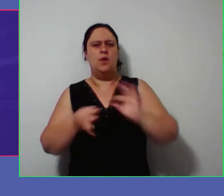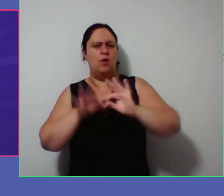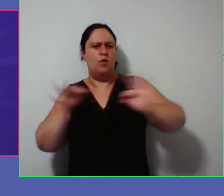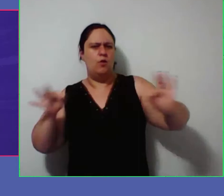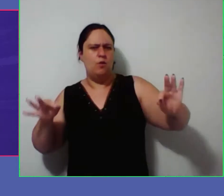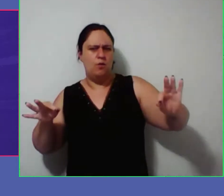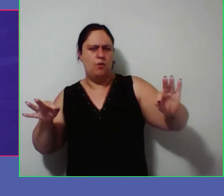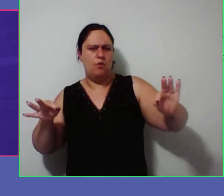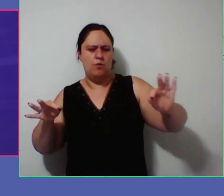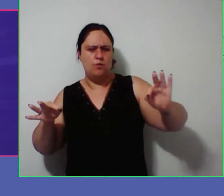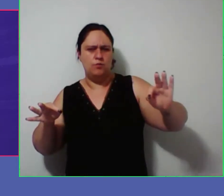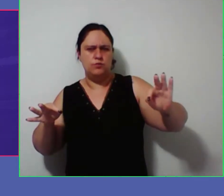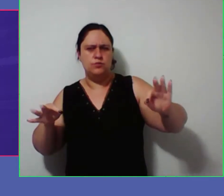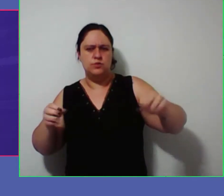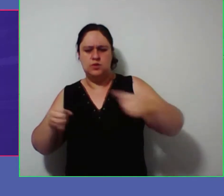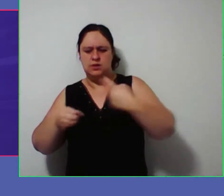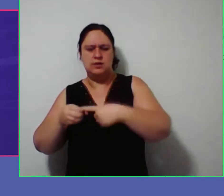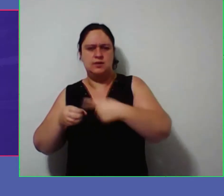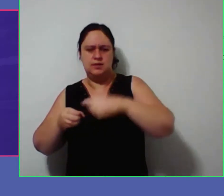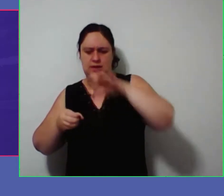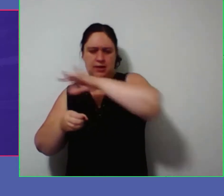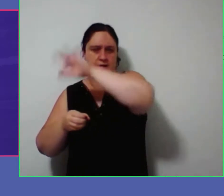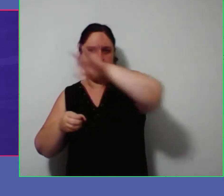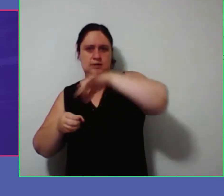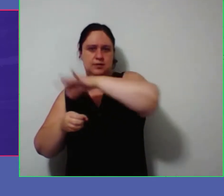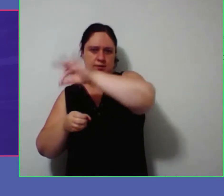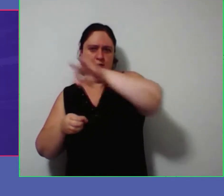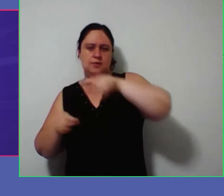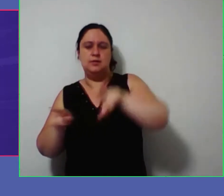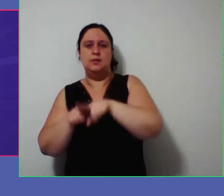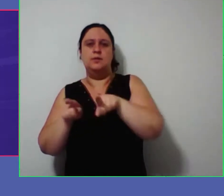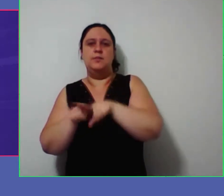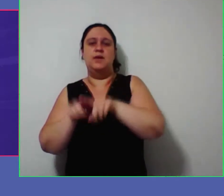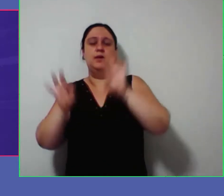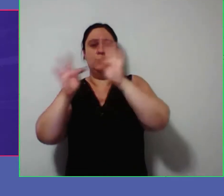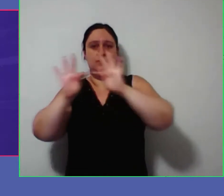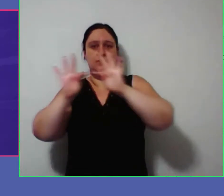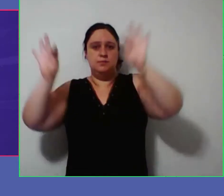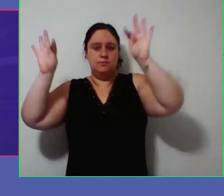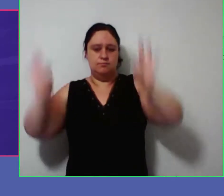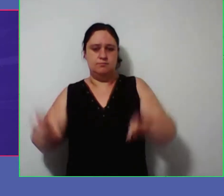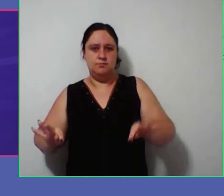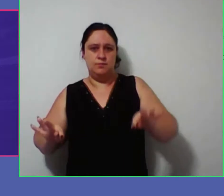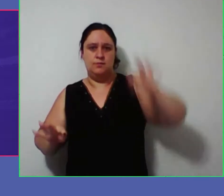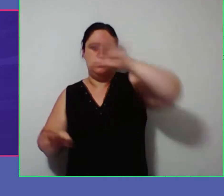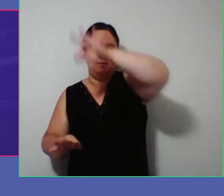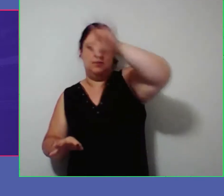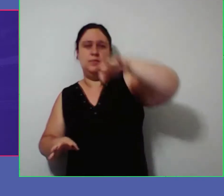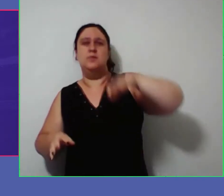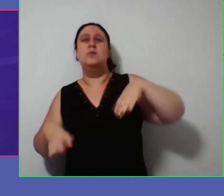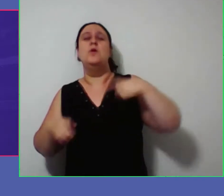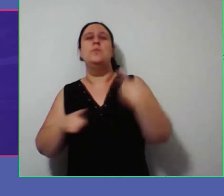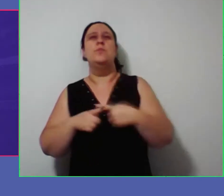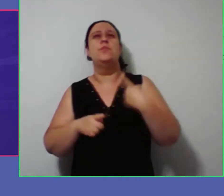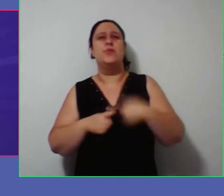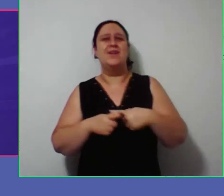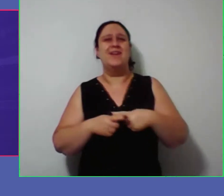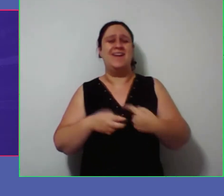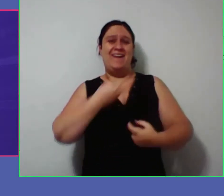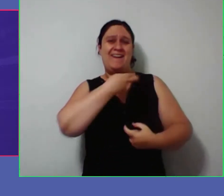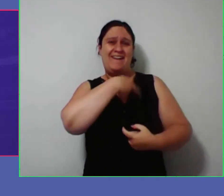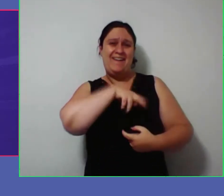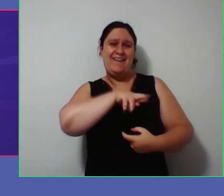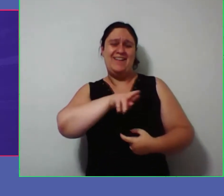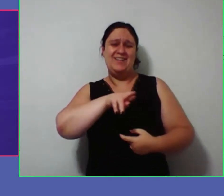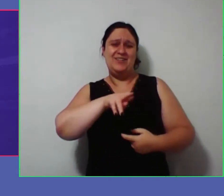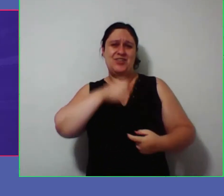templo santo, onde a atmosfera da antiga religião judaica penetrava cada pensamento